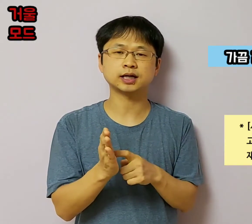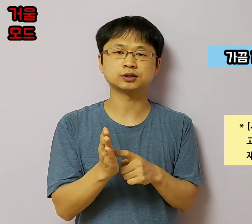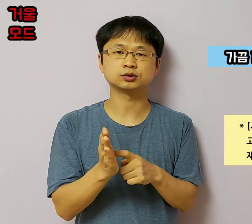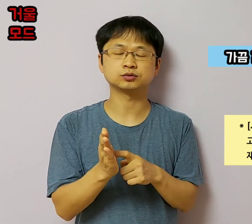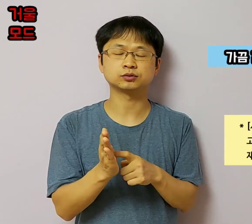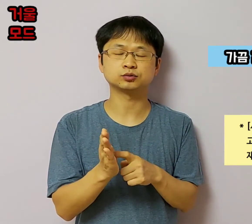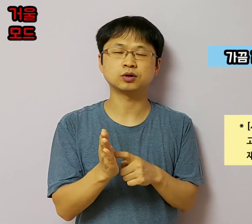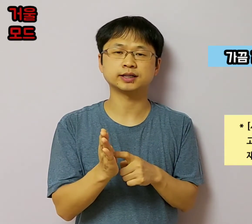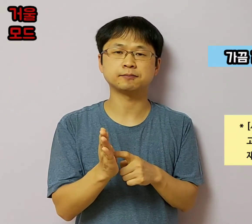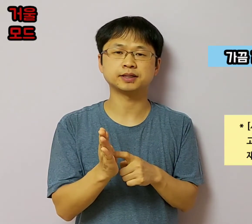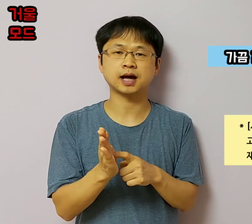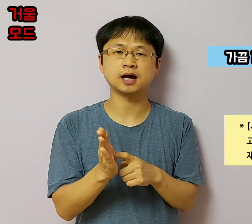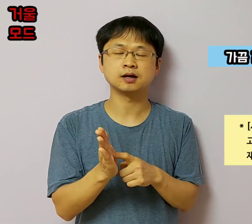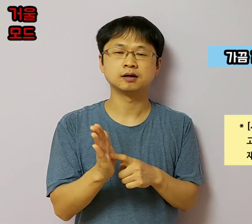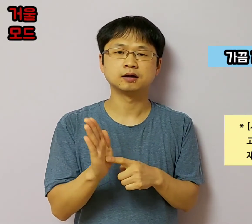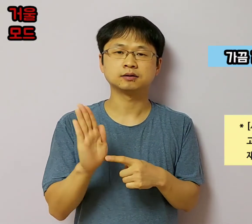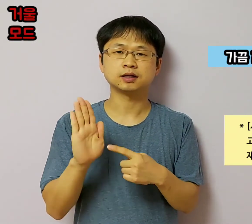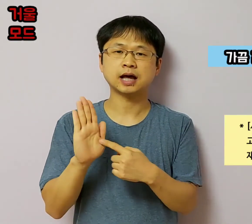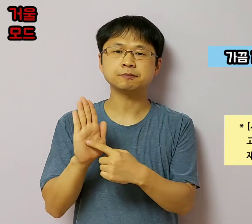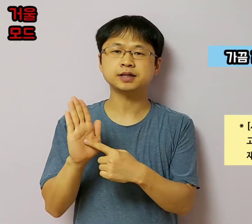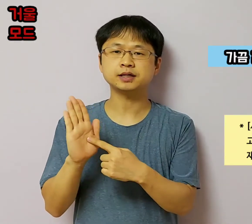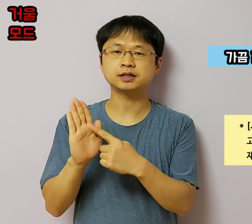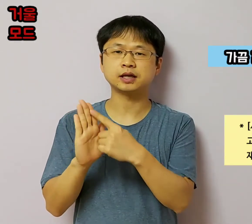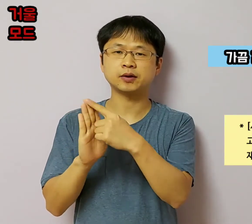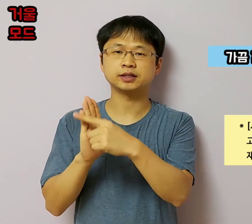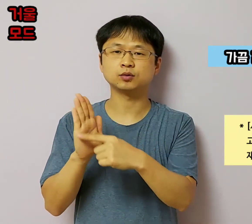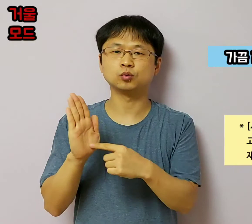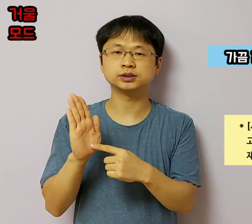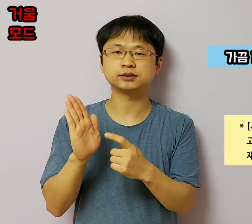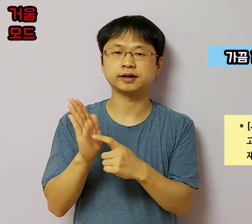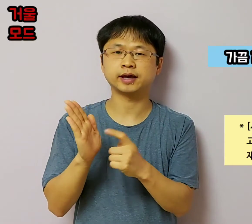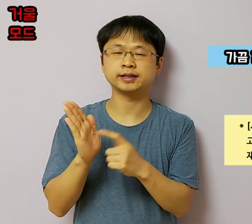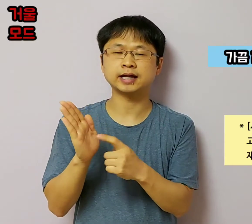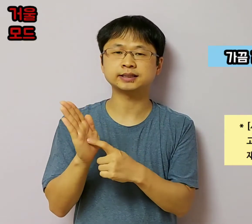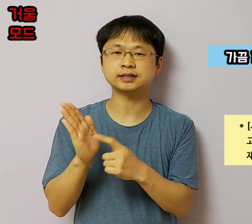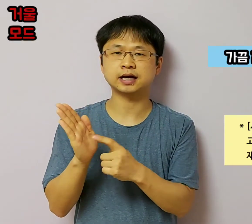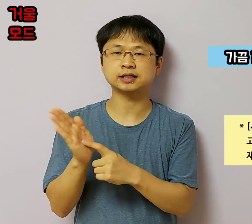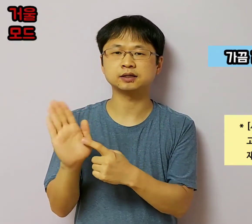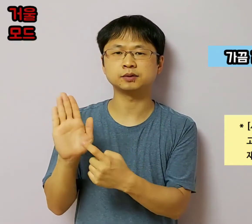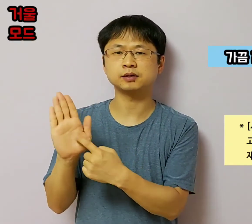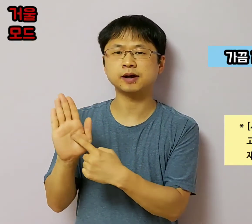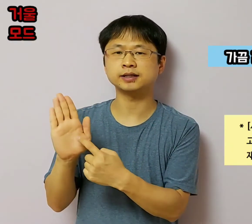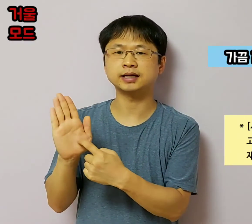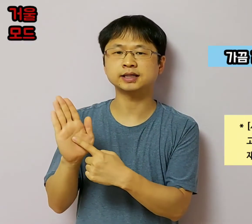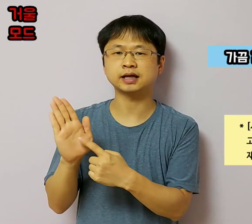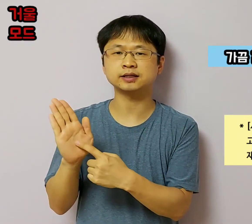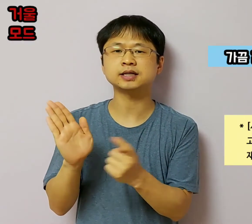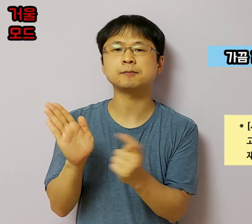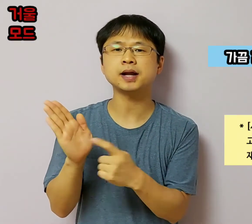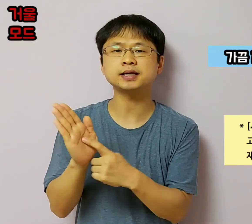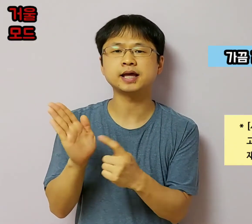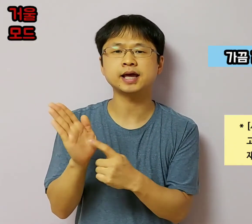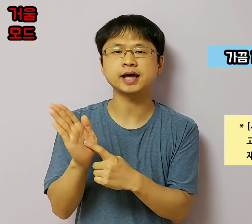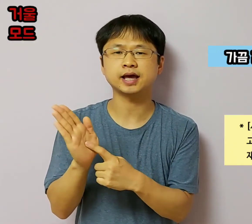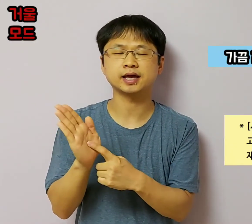라는 수어가 됩니다. 어떤 납기일이 나와 있는 고지서에 날짜를 가리키는데 이봐 날짜 다 됐잖아 빨리 내